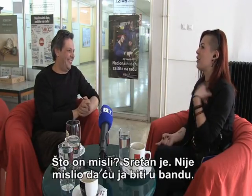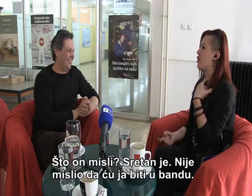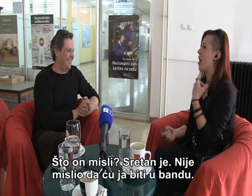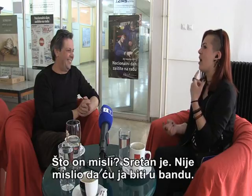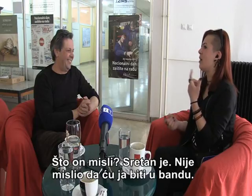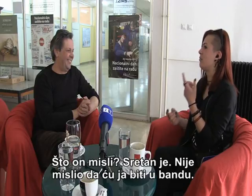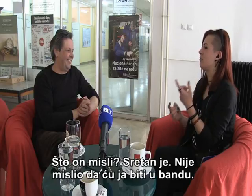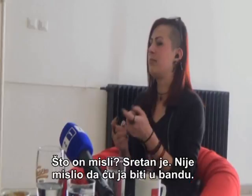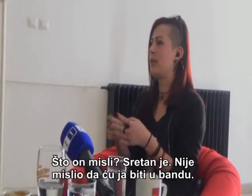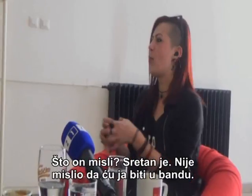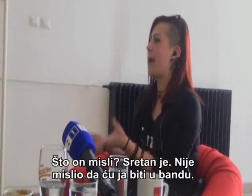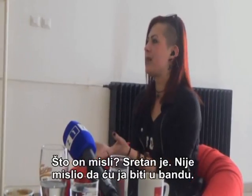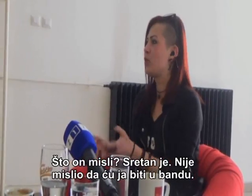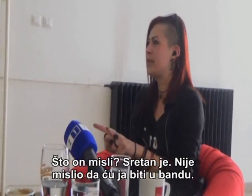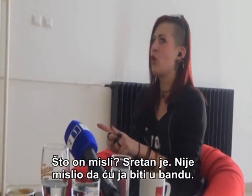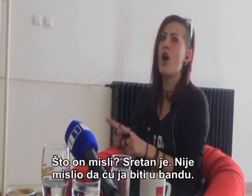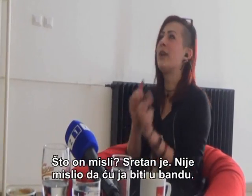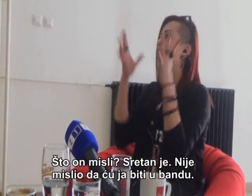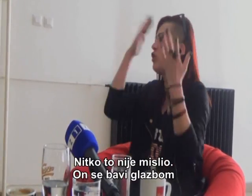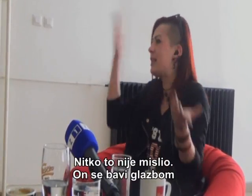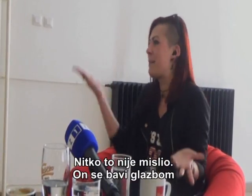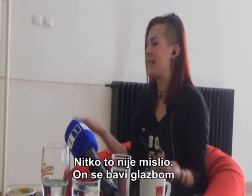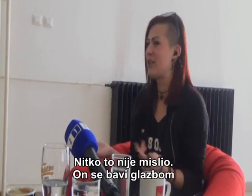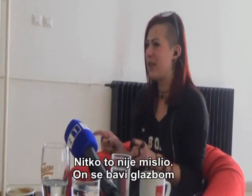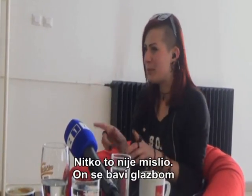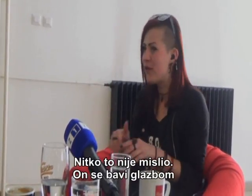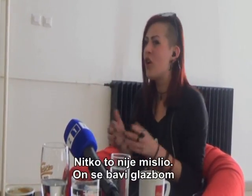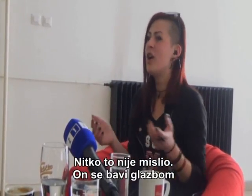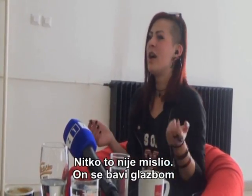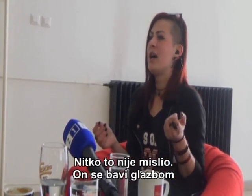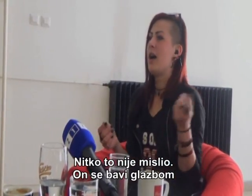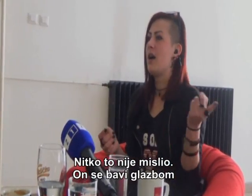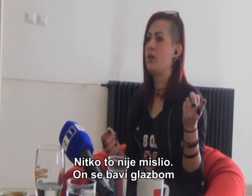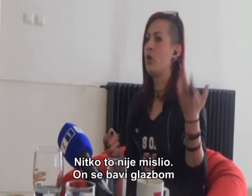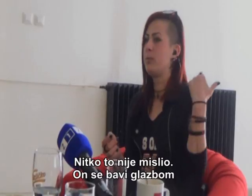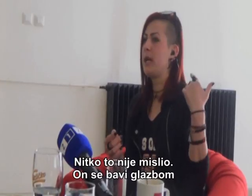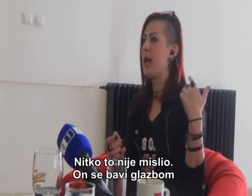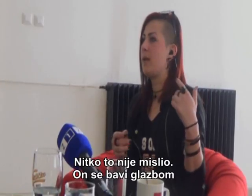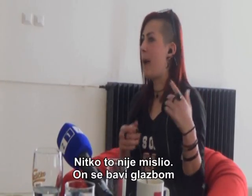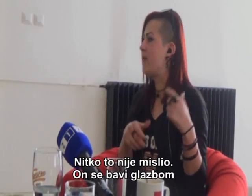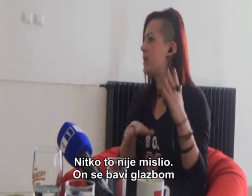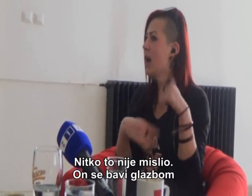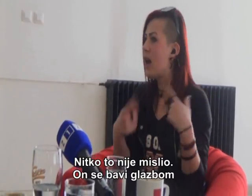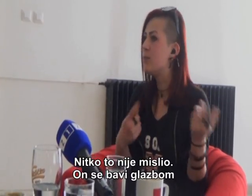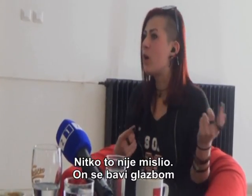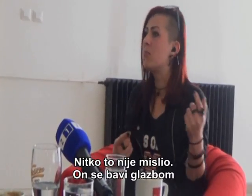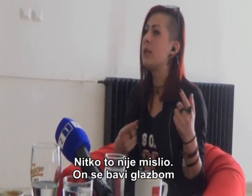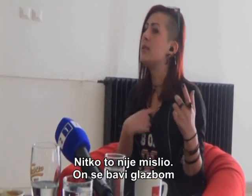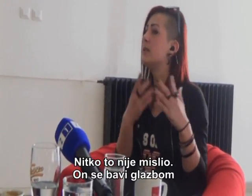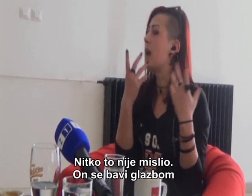ću ja biti u bendu i to kao, niko to nije mislio da prvo, a to prije bavi sa glazbom, ja to znala